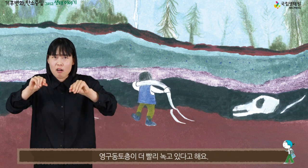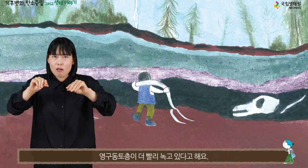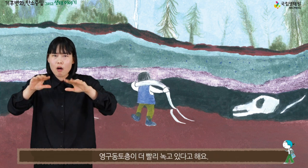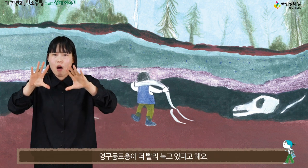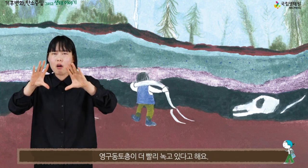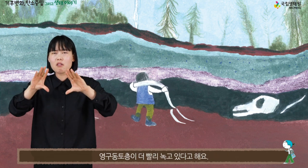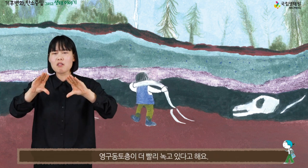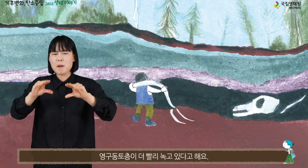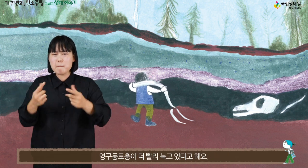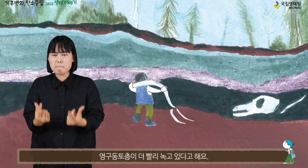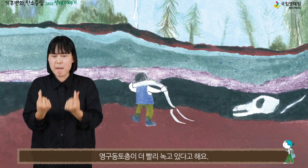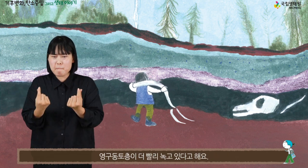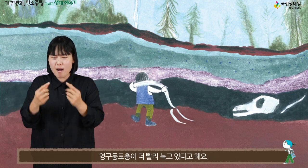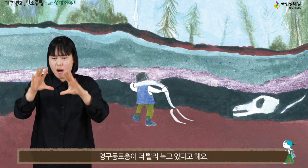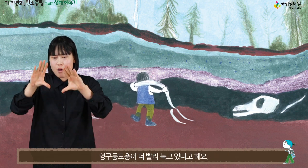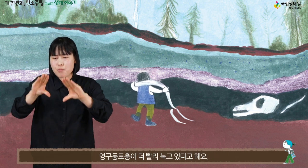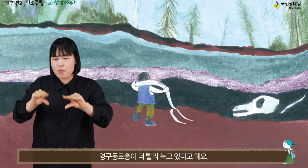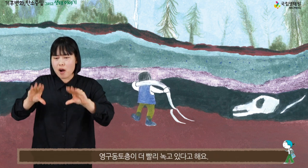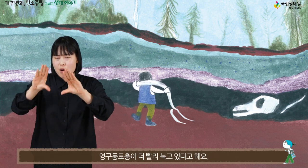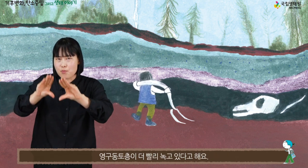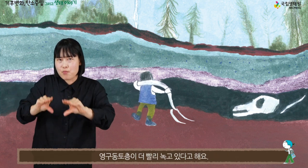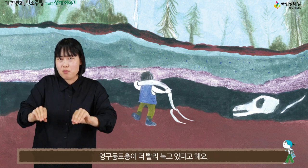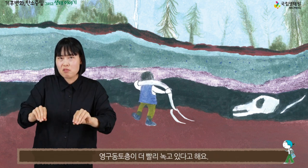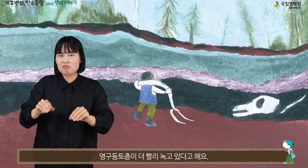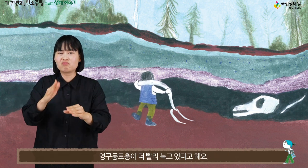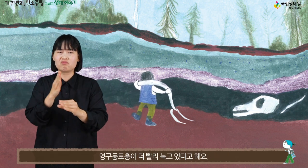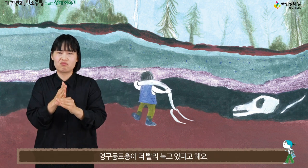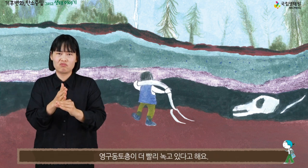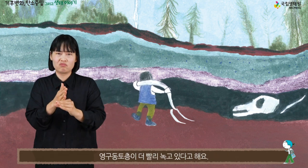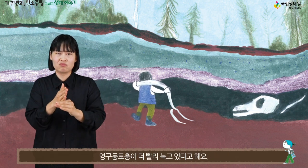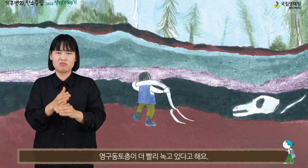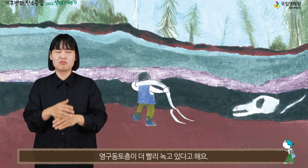영구 동토층이 더 빨리 녹고 있다고 해요.